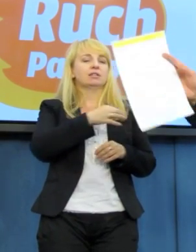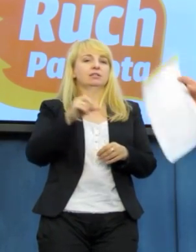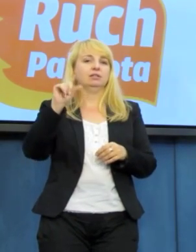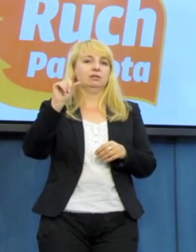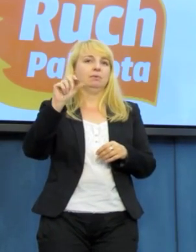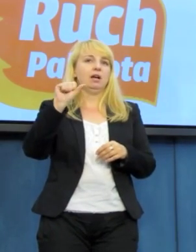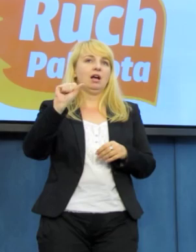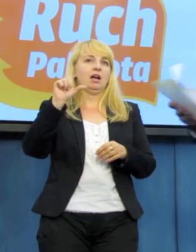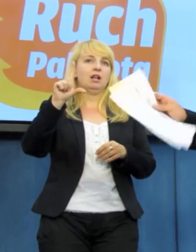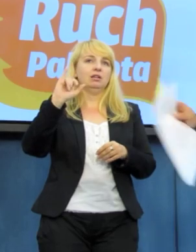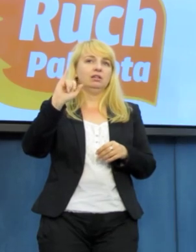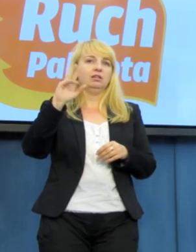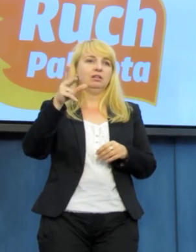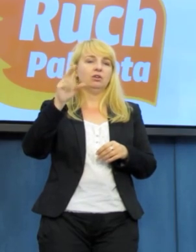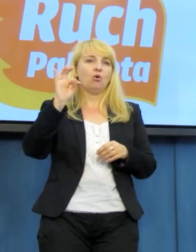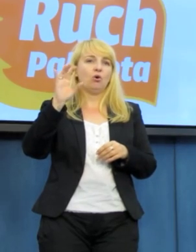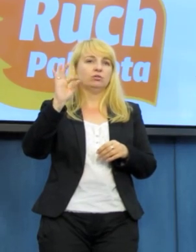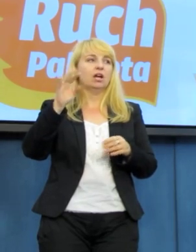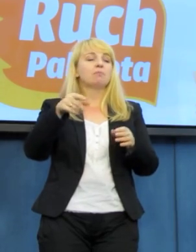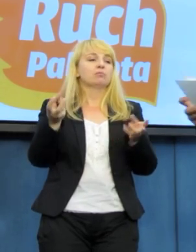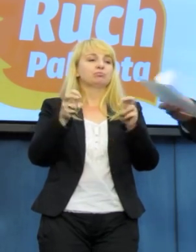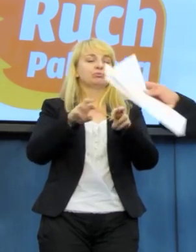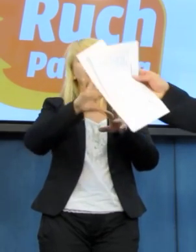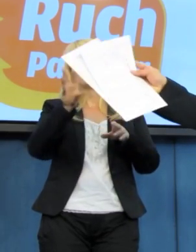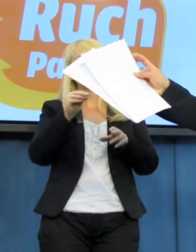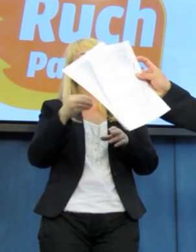sprawie. To jest